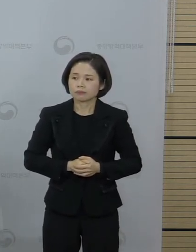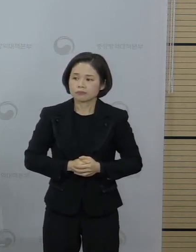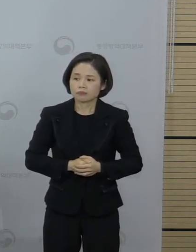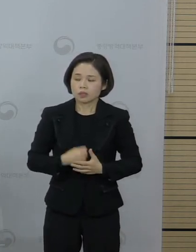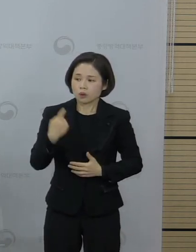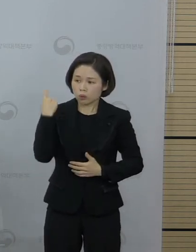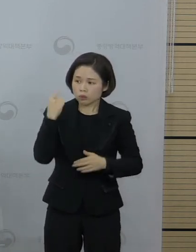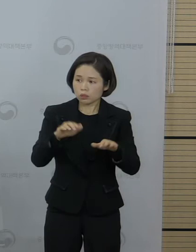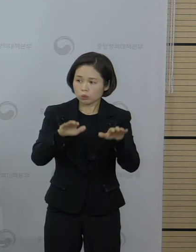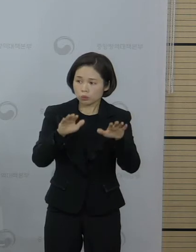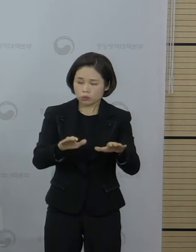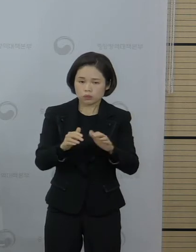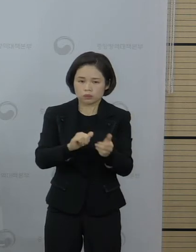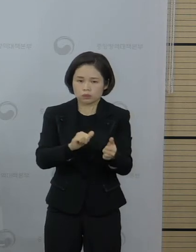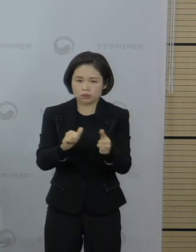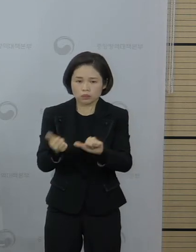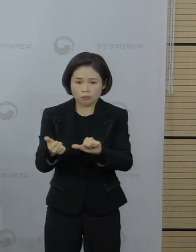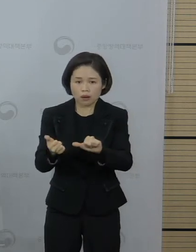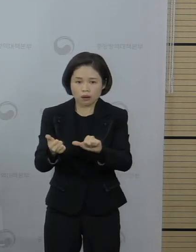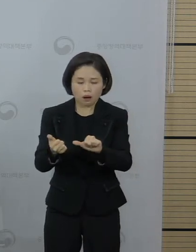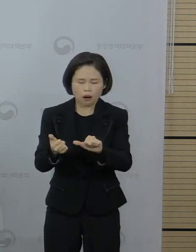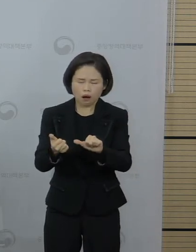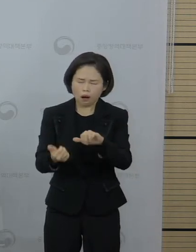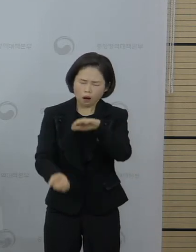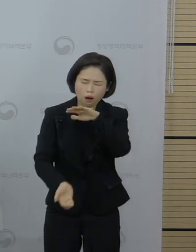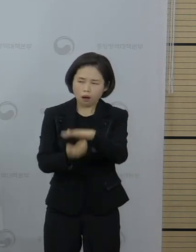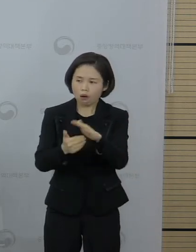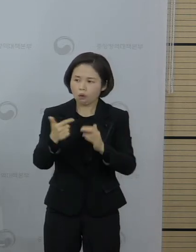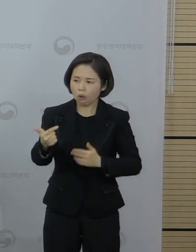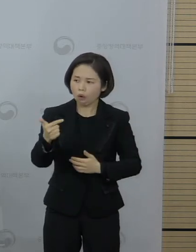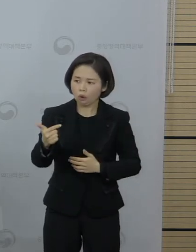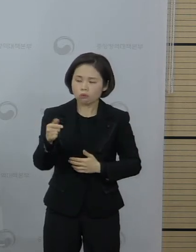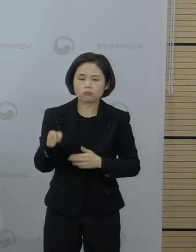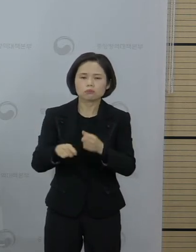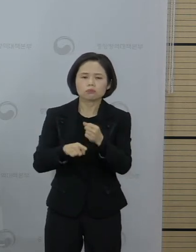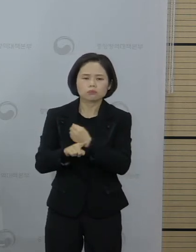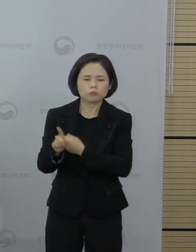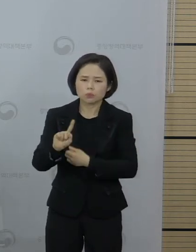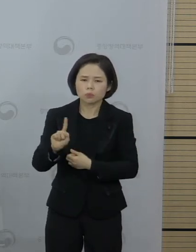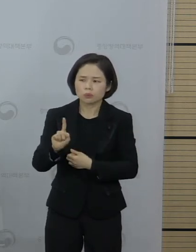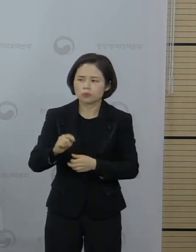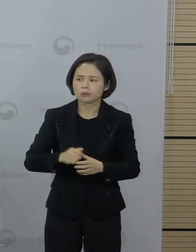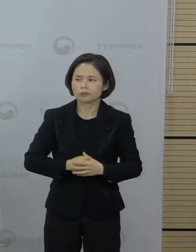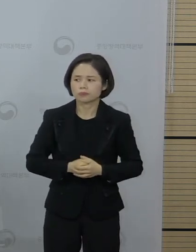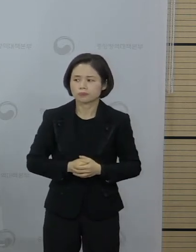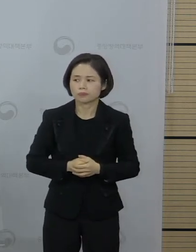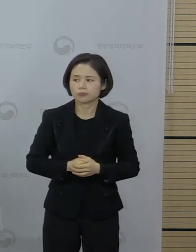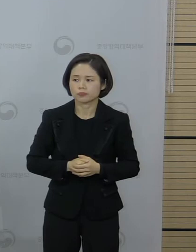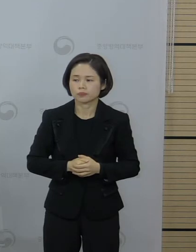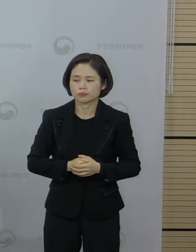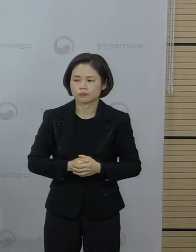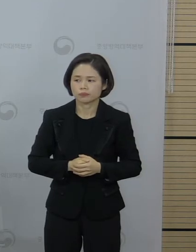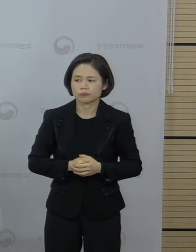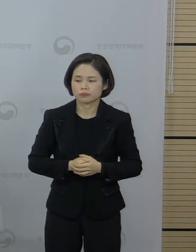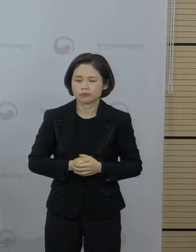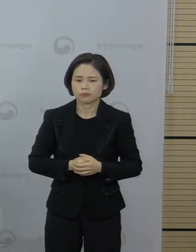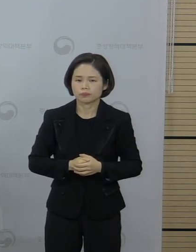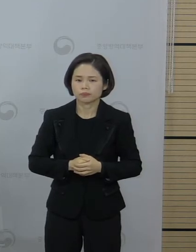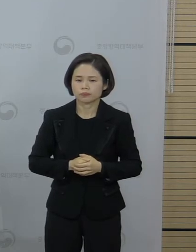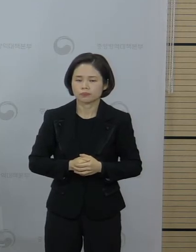이틀 연속으로 사망자가 역대 최다를 이어갔는데 그 이유를 어떻게 분석하고 있는지 궁금하다는